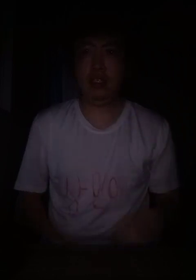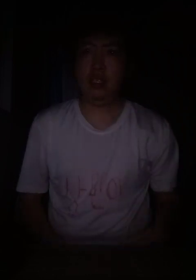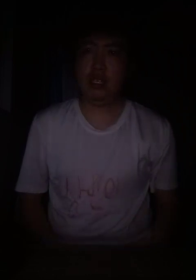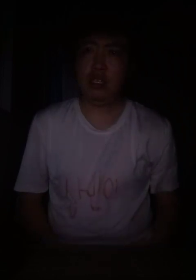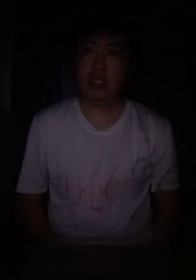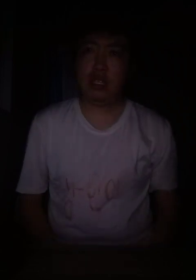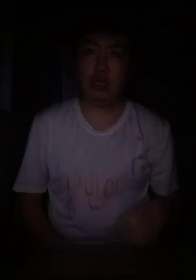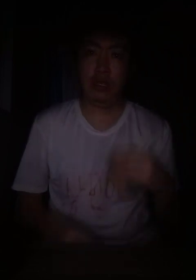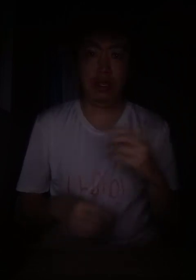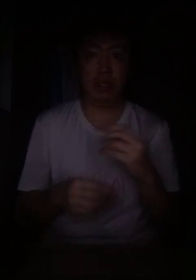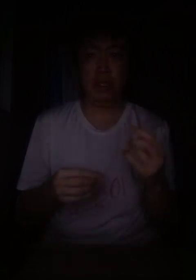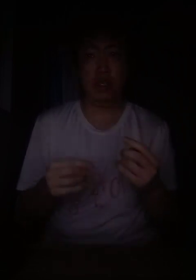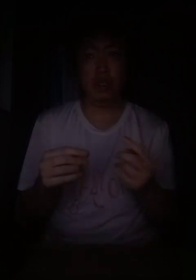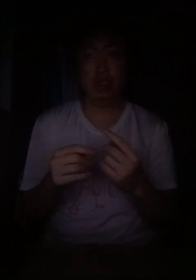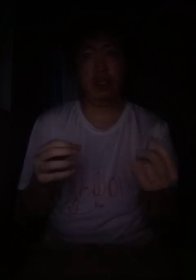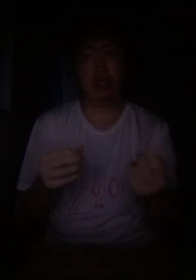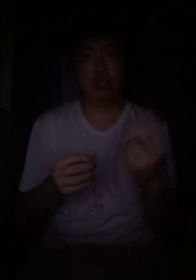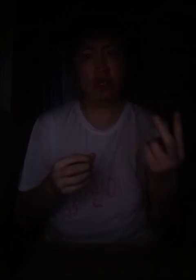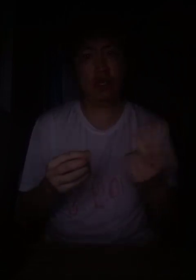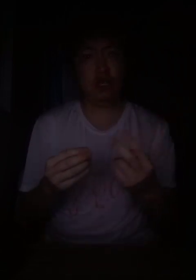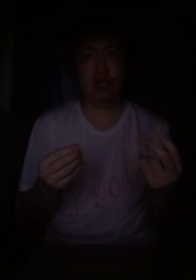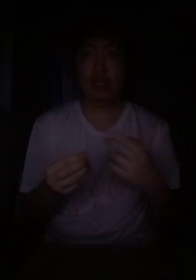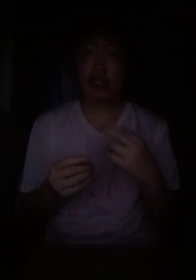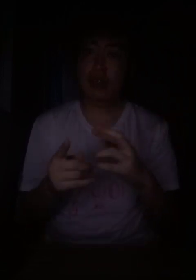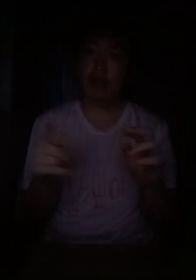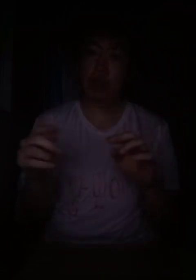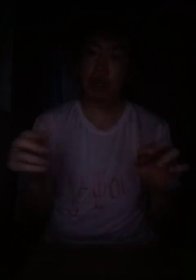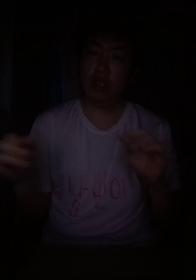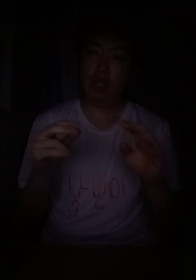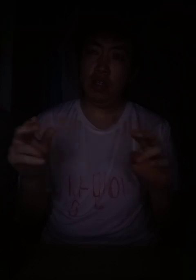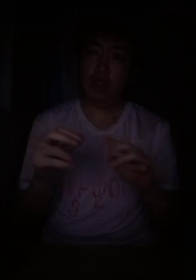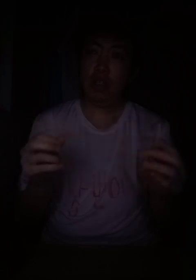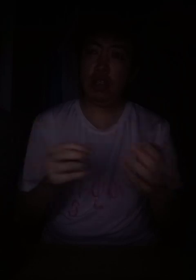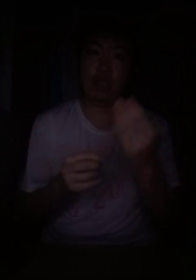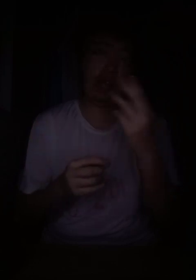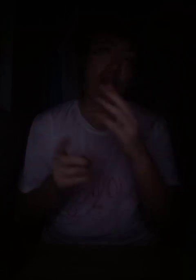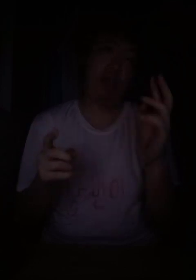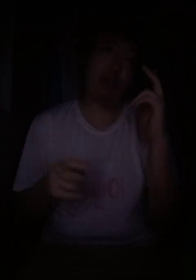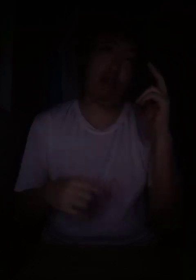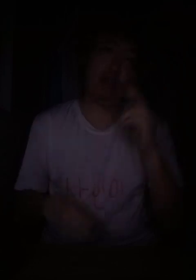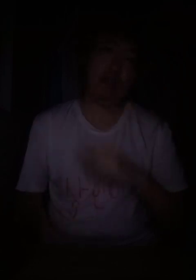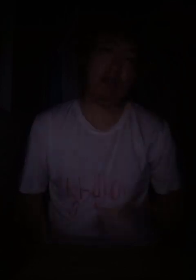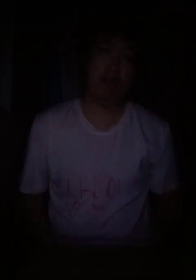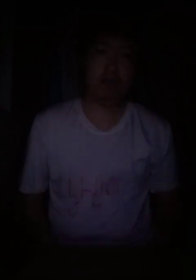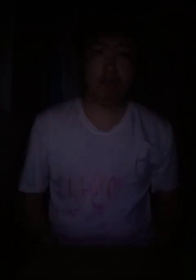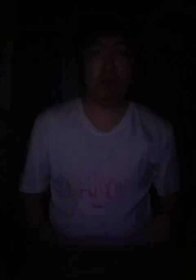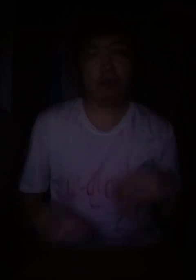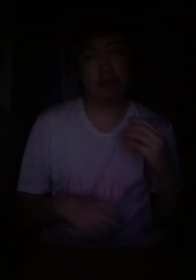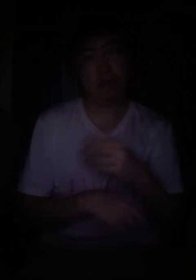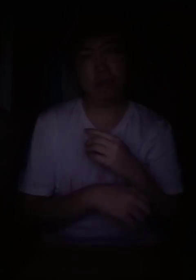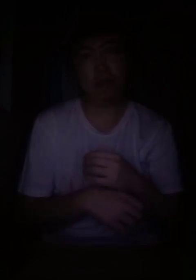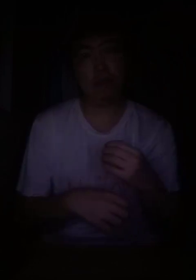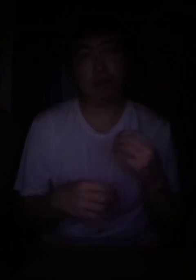남성의 가방 안에선 명함 2개 크기로 자른 복사지 18장이 나왔습니다. 범행 동기는 도무지 말하지 않고